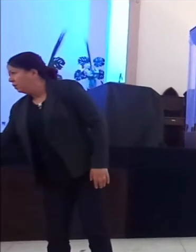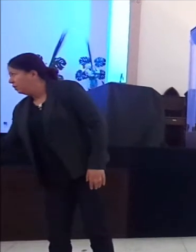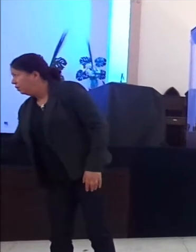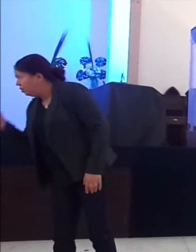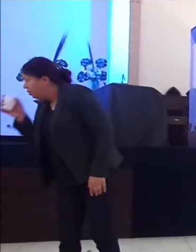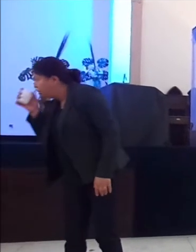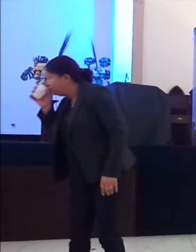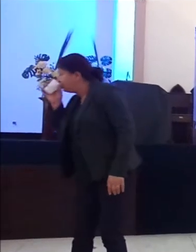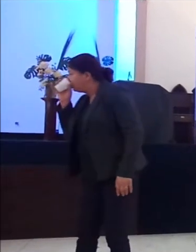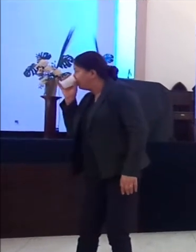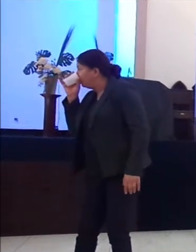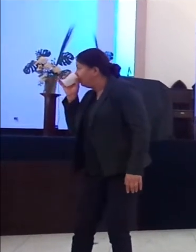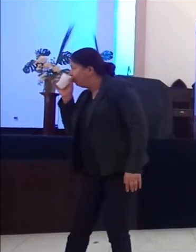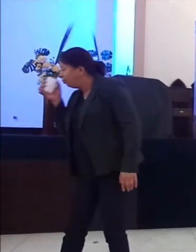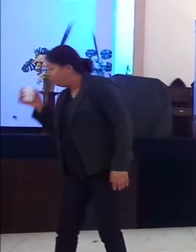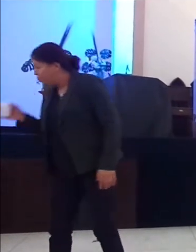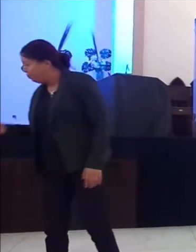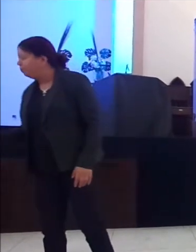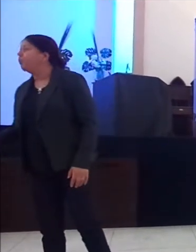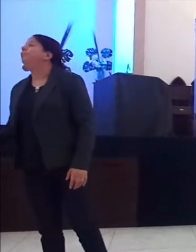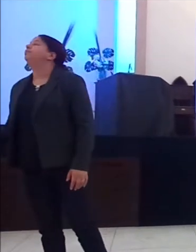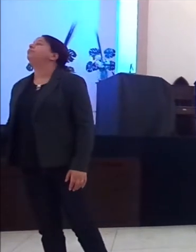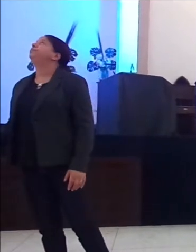Mateus 1.